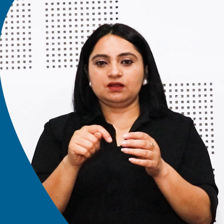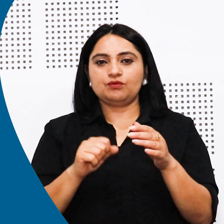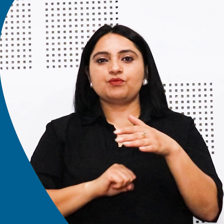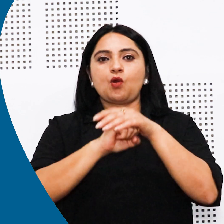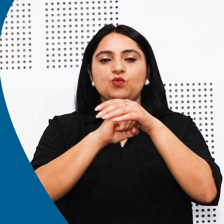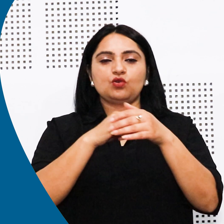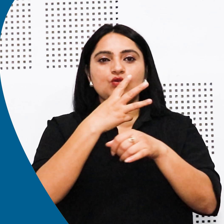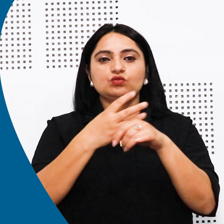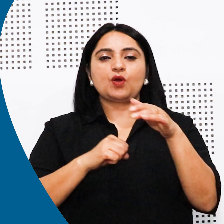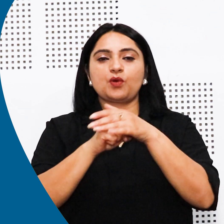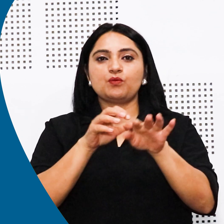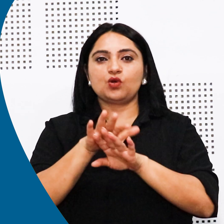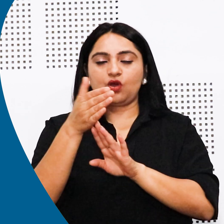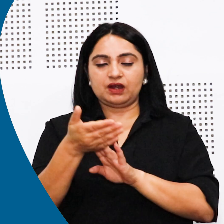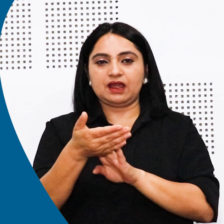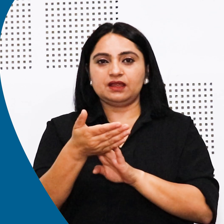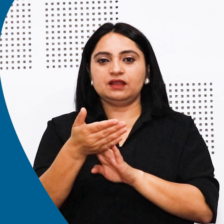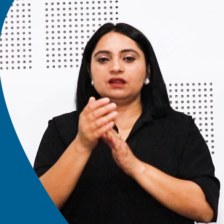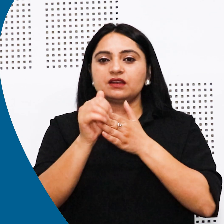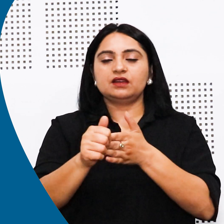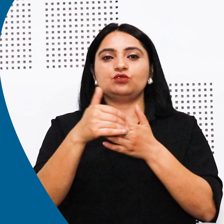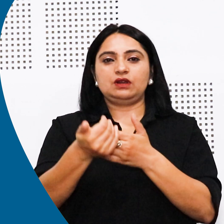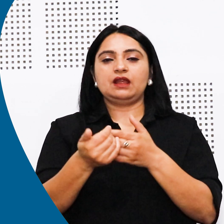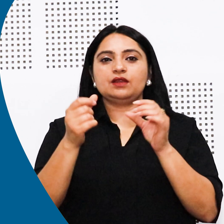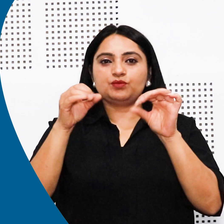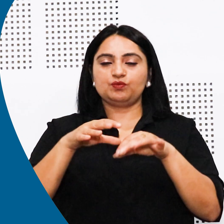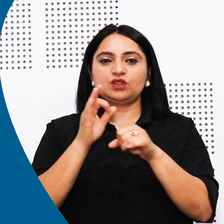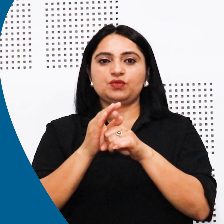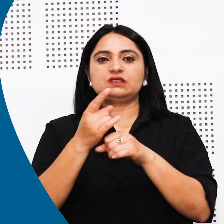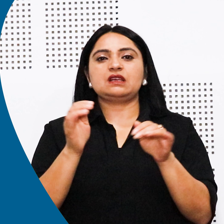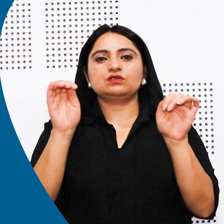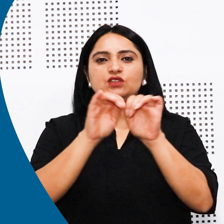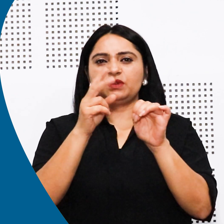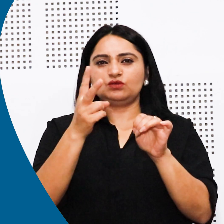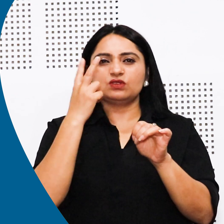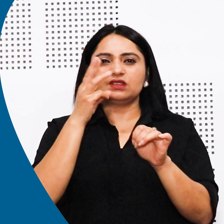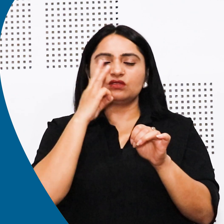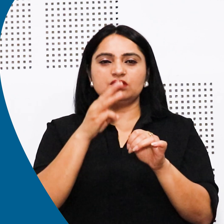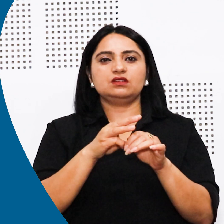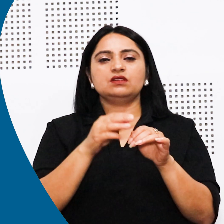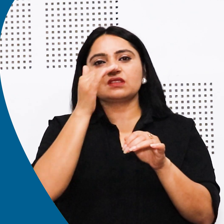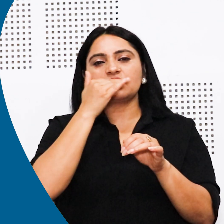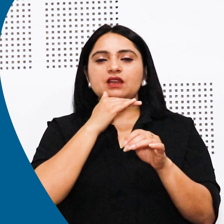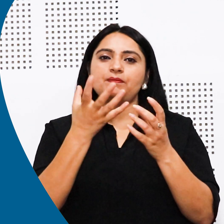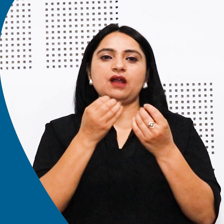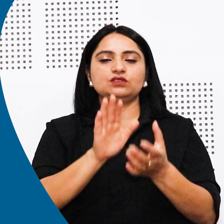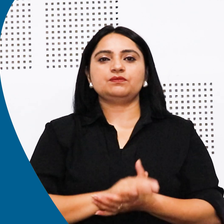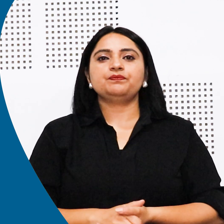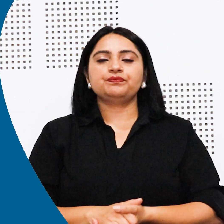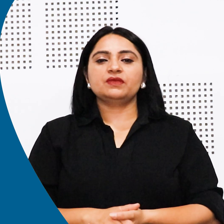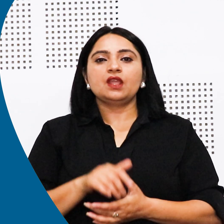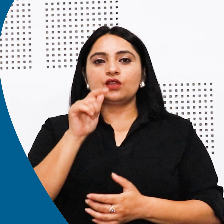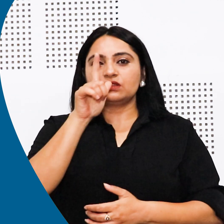प्रमुख उपप्रमुखहरूलाई अथवा त्यो नेतृत्वलाई विपद व्यवस्थापन सम्बन्धी 2-3 दिनको ओरिएन्टेसन चाहिँ उहाँहरूले पाइसक्नु भएको छ। अनि